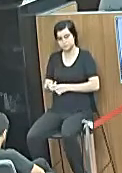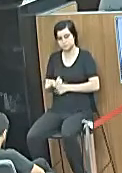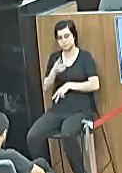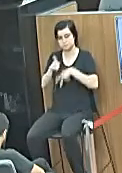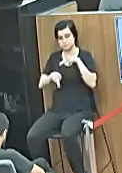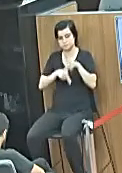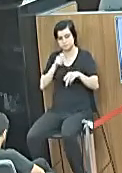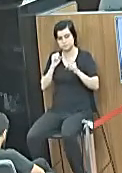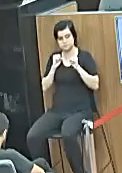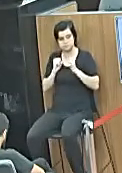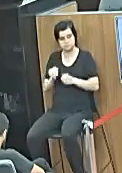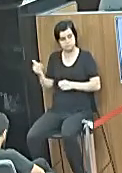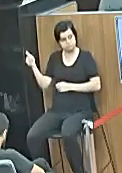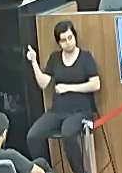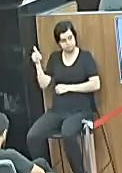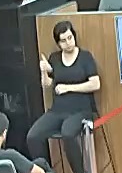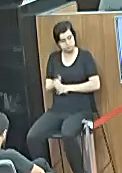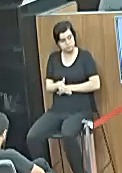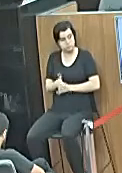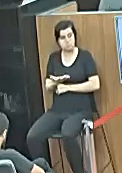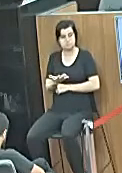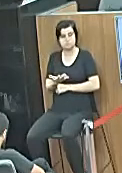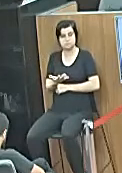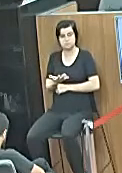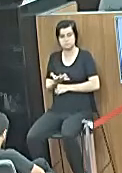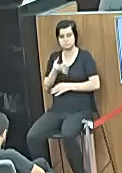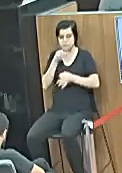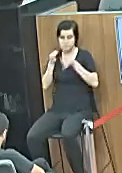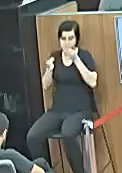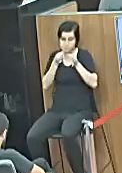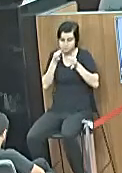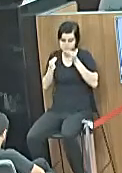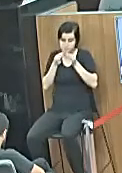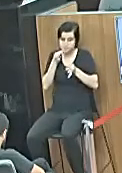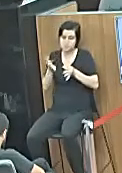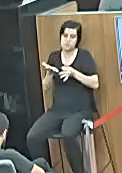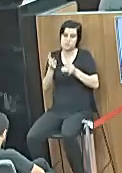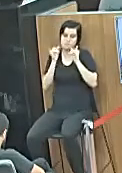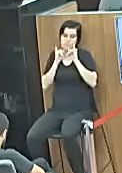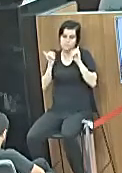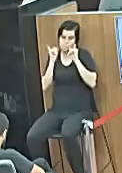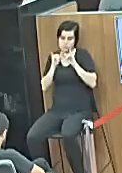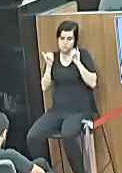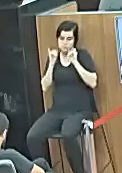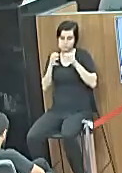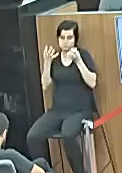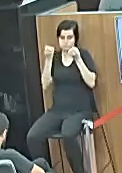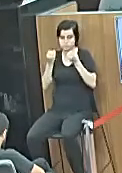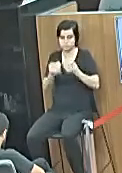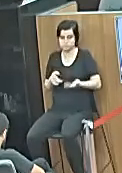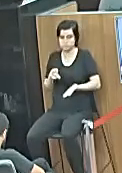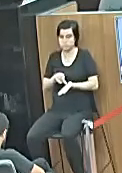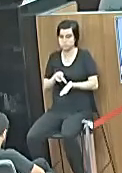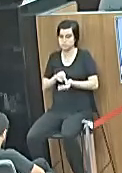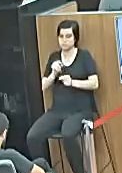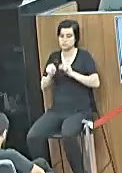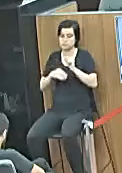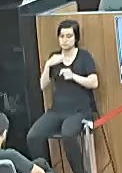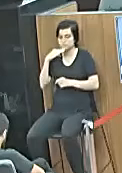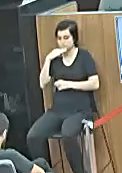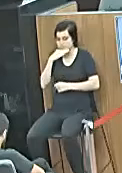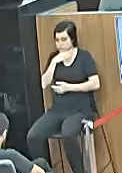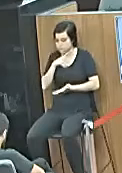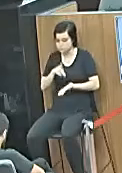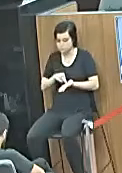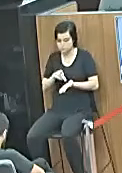possa trazer aqui as suas opiniões suas informações do que ela de fato percebe que ela de